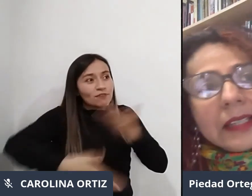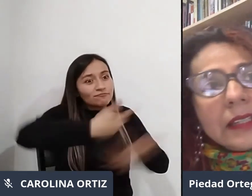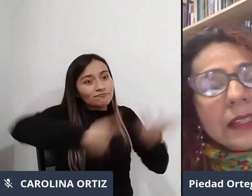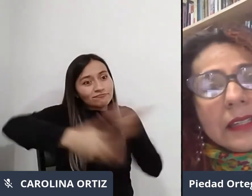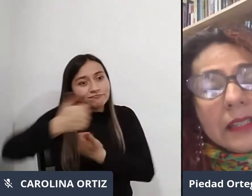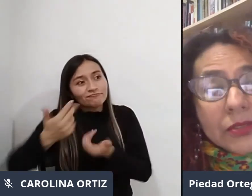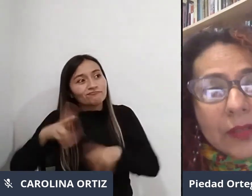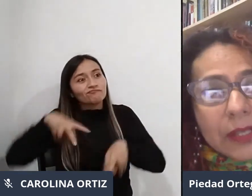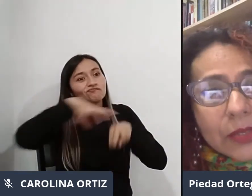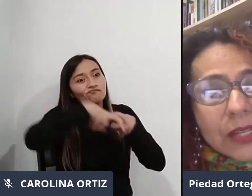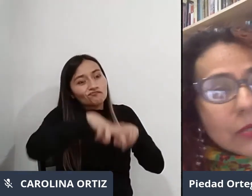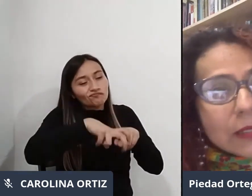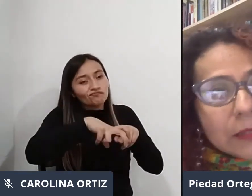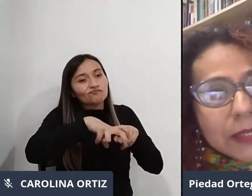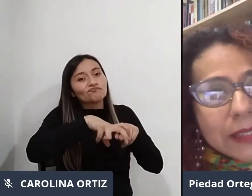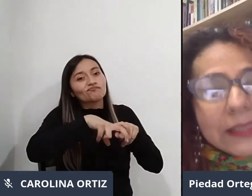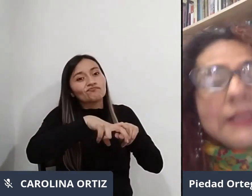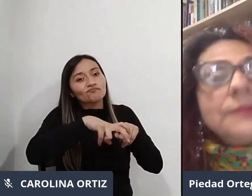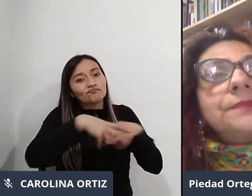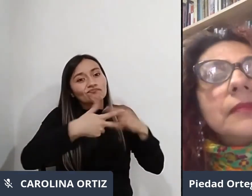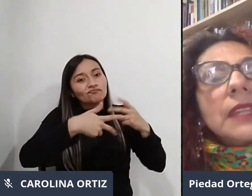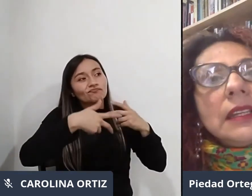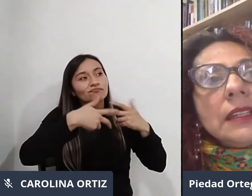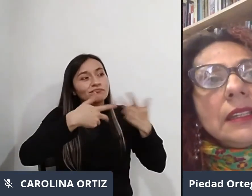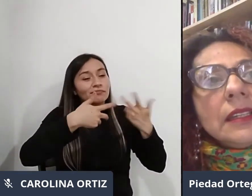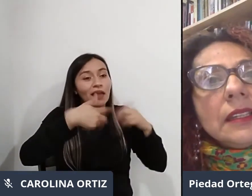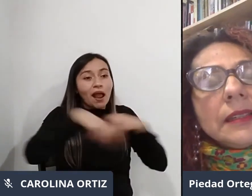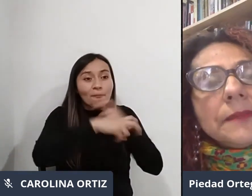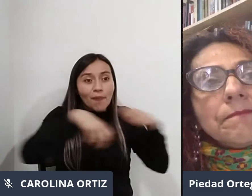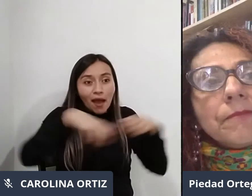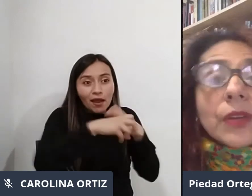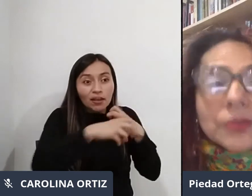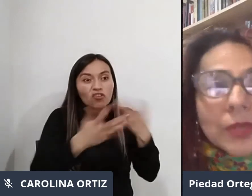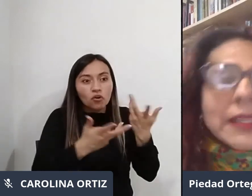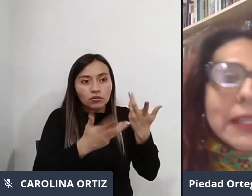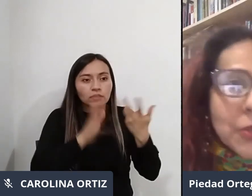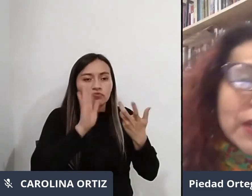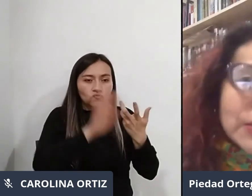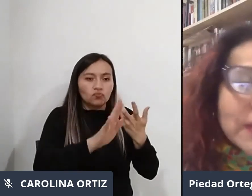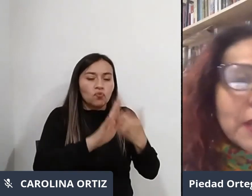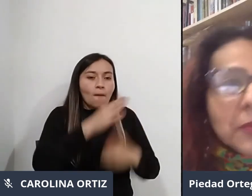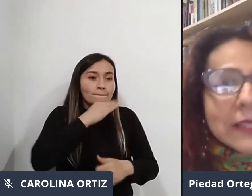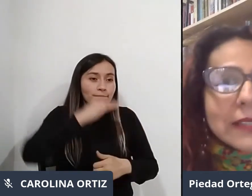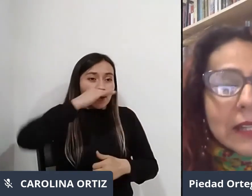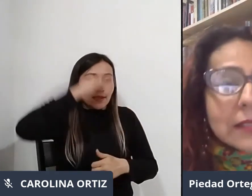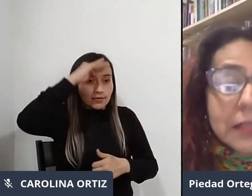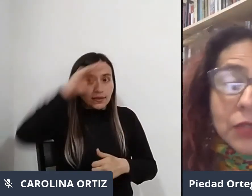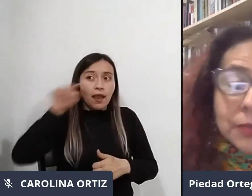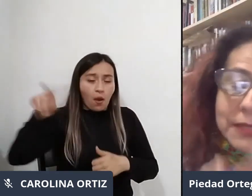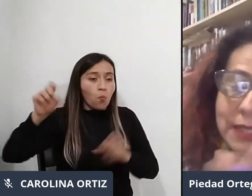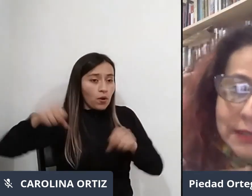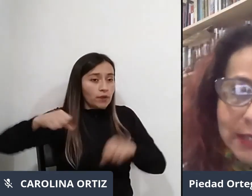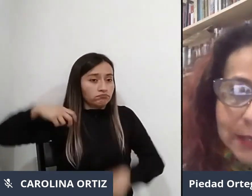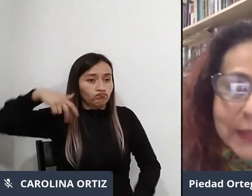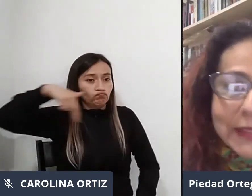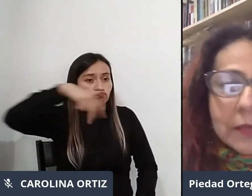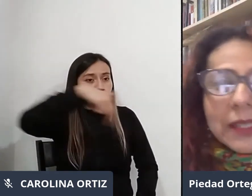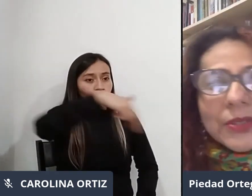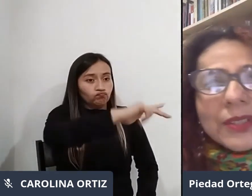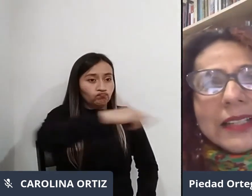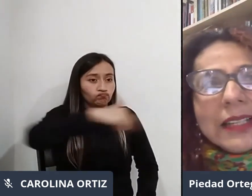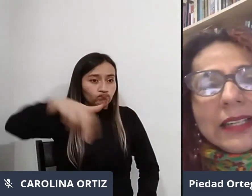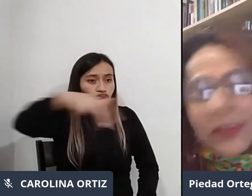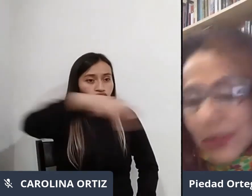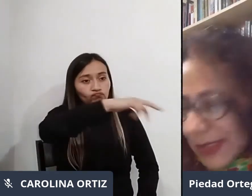parque, estoy hablando de la ciudad de Medellín, bueno, que todavía él logra todavía movilizarse, digo, pues antes de la pandemia,